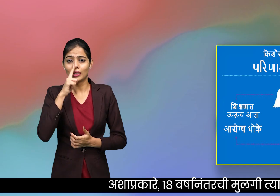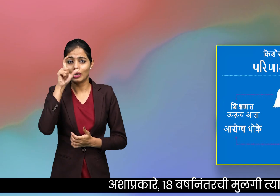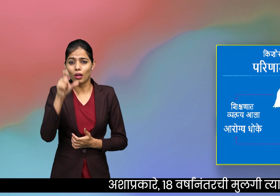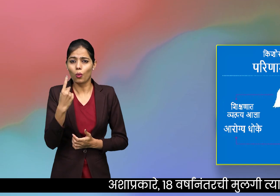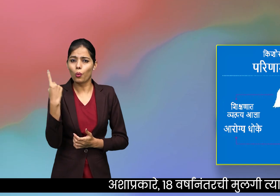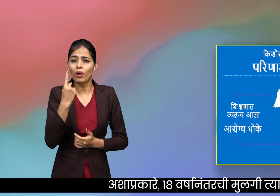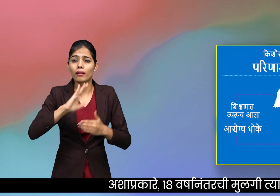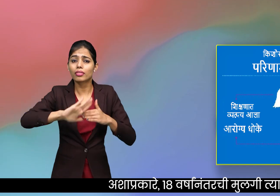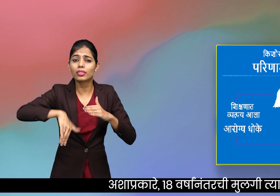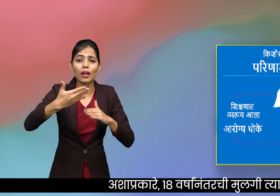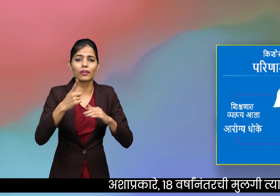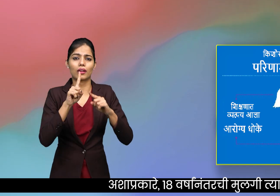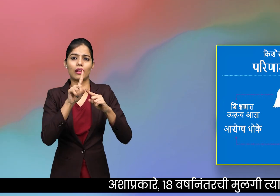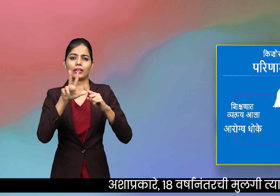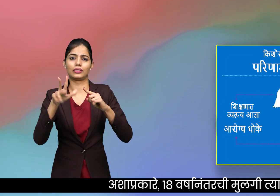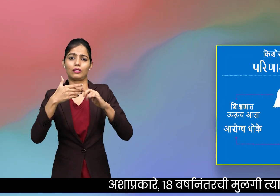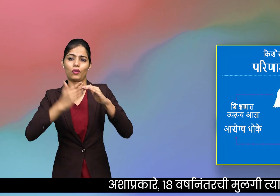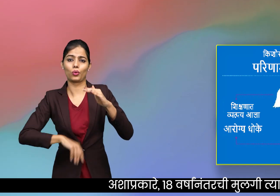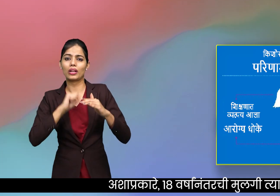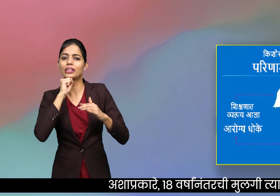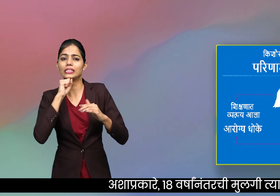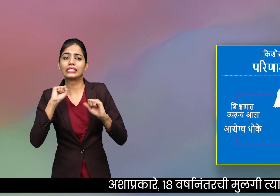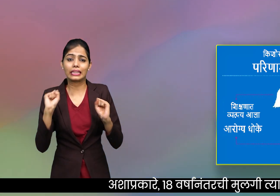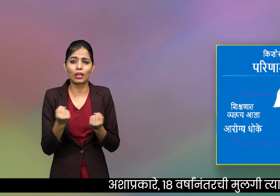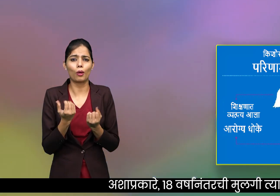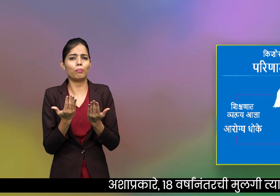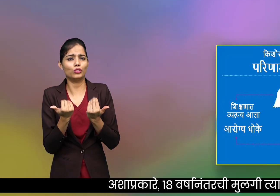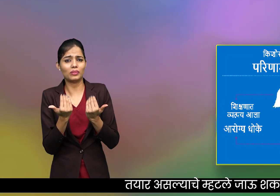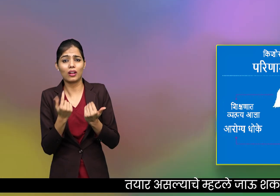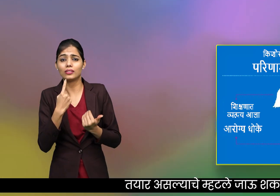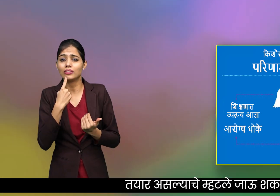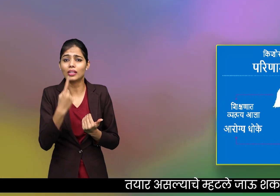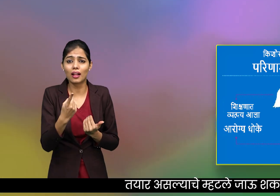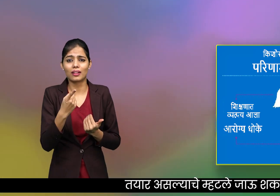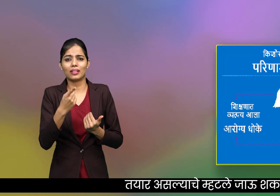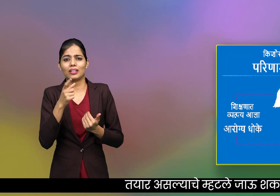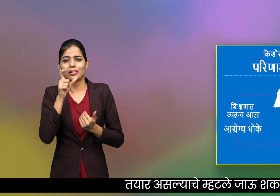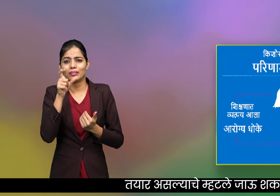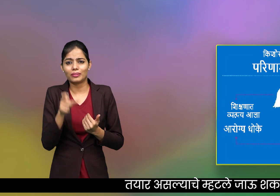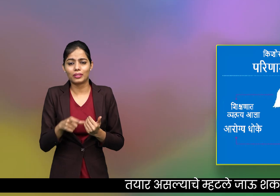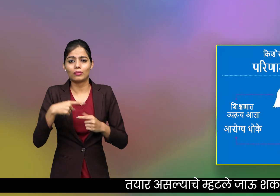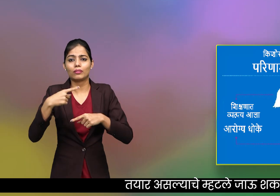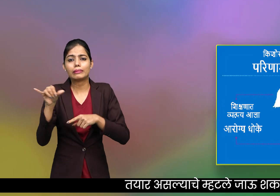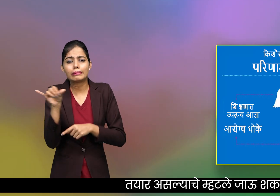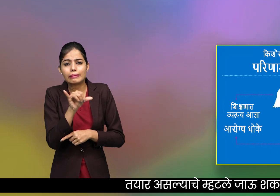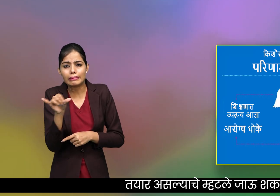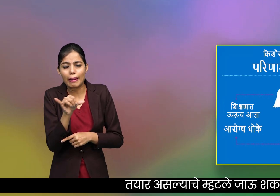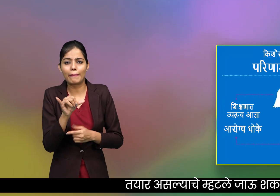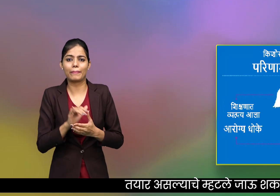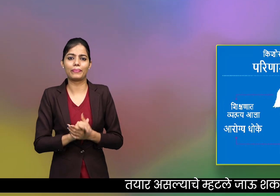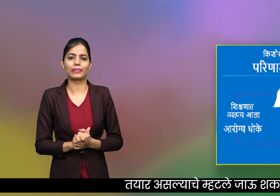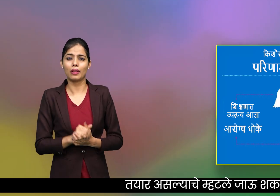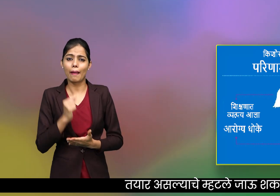अशा प्रकारे 18 वर्षानंतरची मुलगी त्यासाठी तयार असल्याचे म्हटले जाऊ शकते.